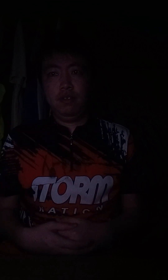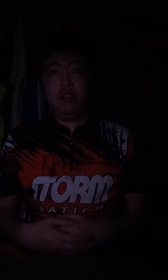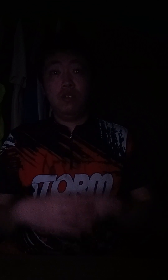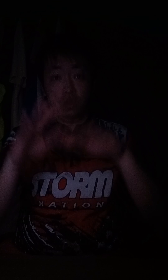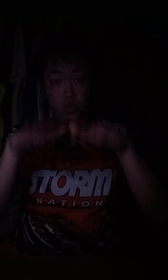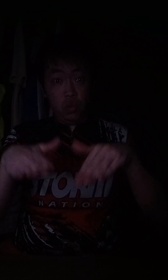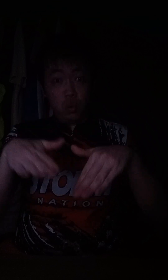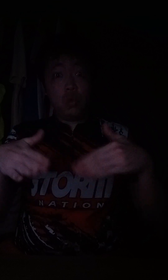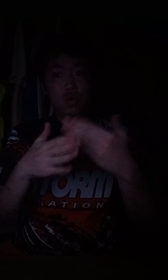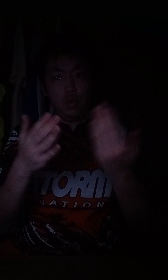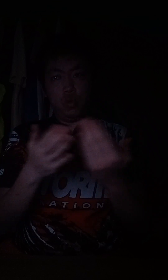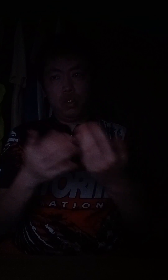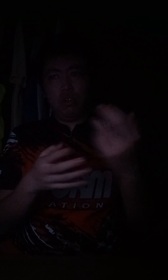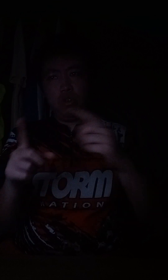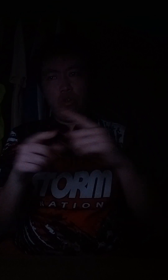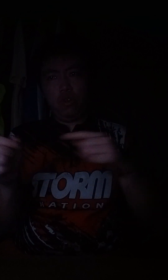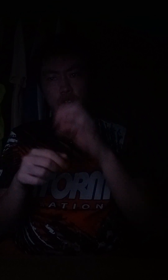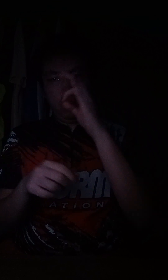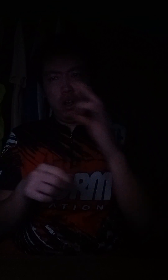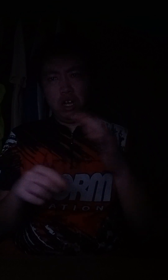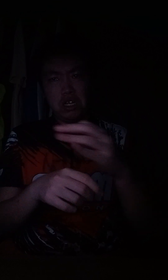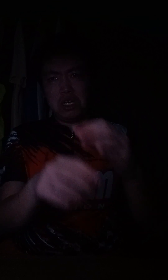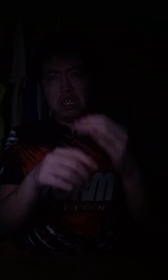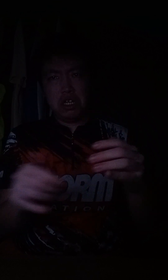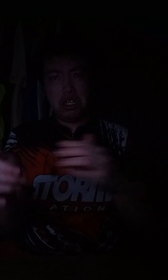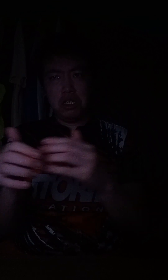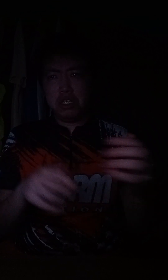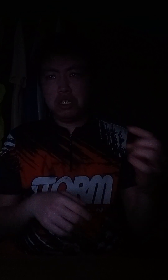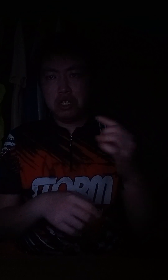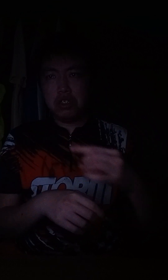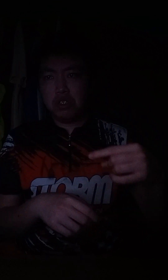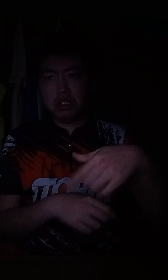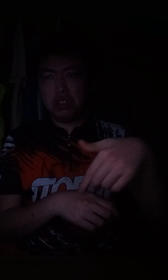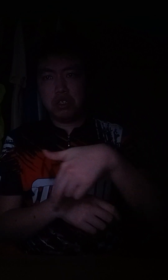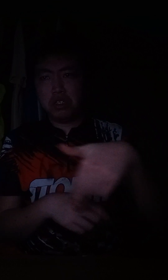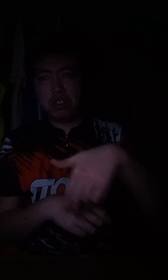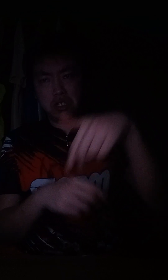고속도로에 보호난간이 휘어져 있고 3m 아래에 빨간색 통근버스가 떨어져 있습니다.